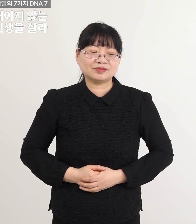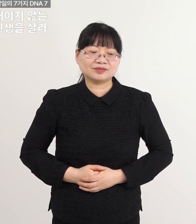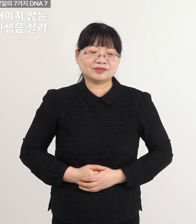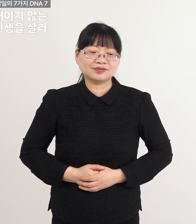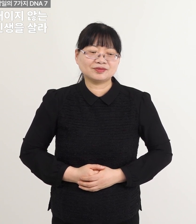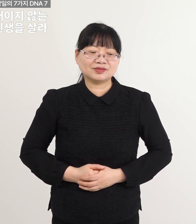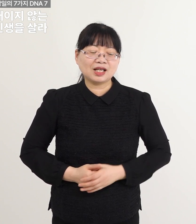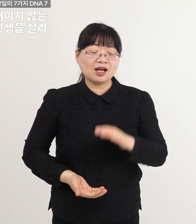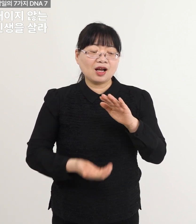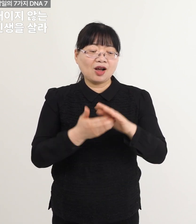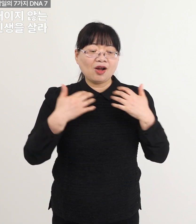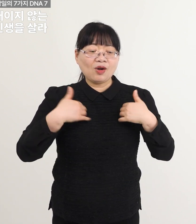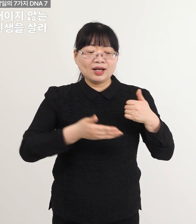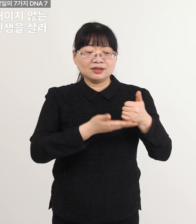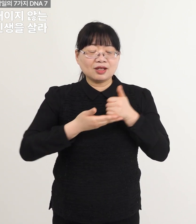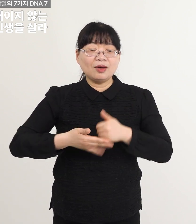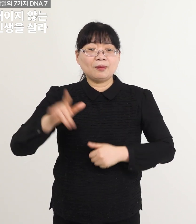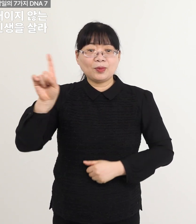최고의 환대는 뭐예요?